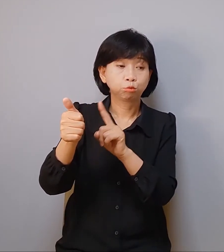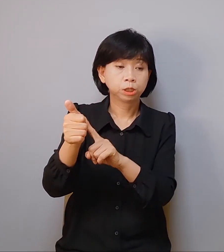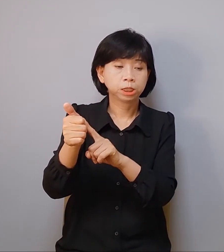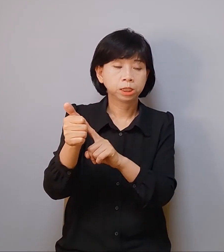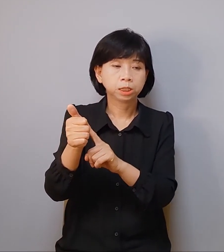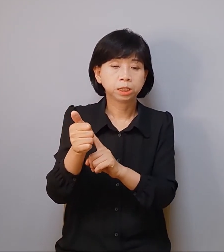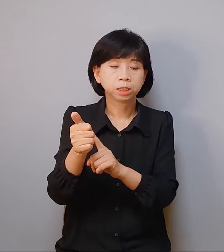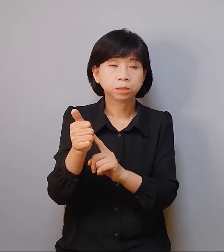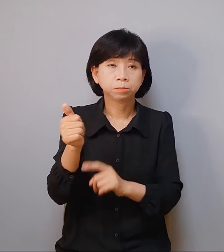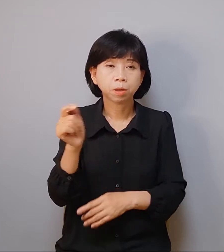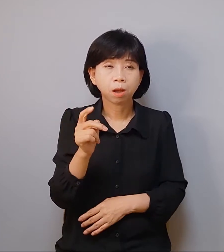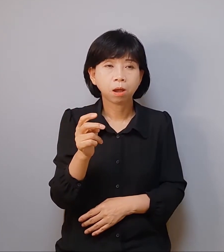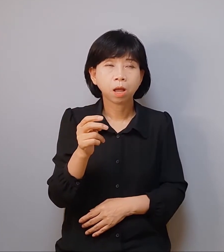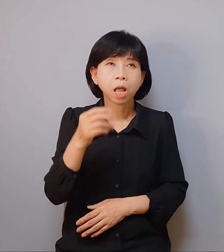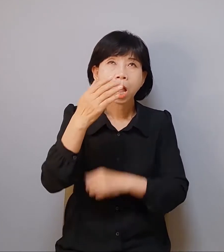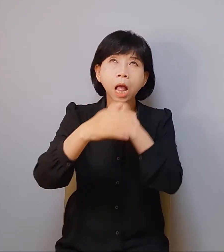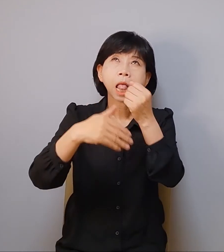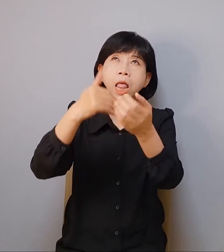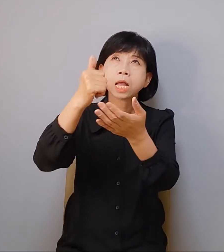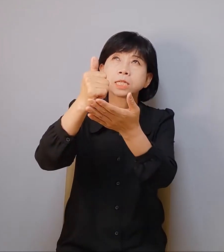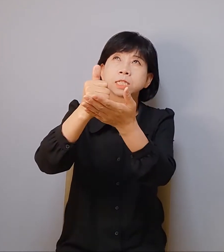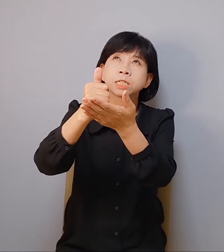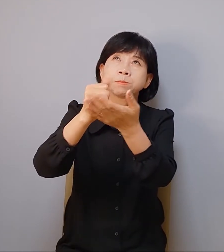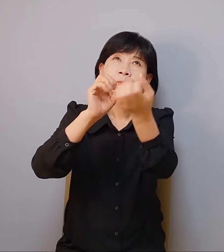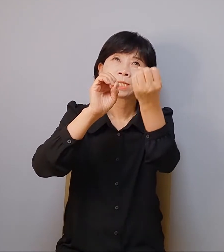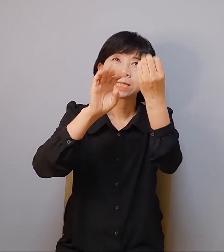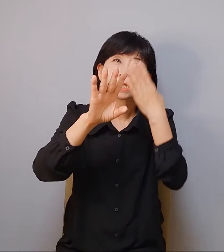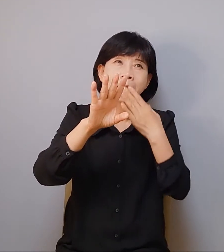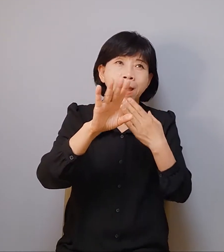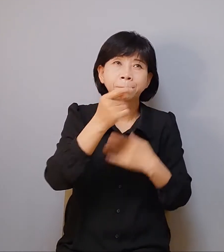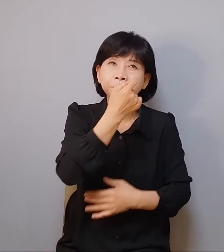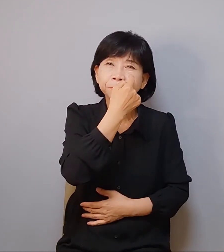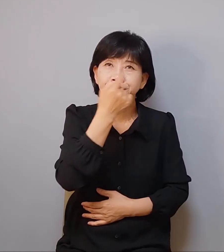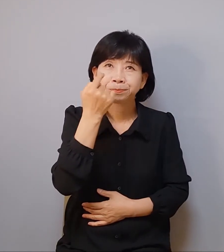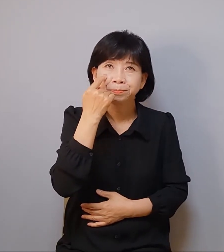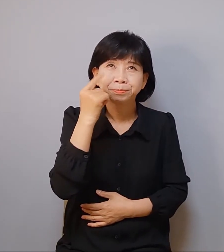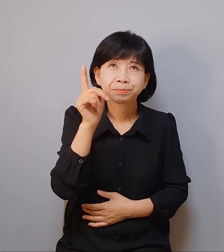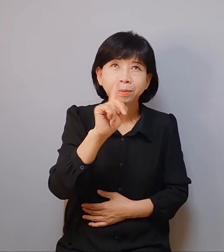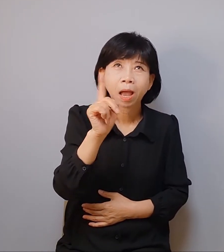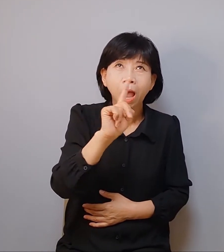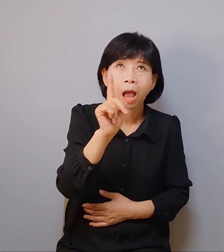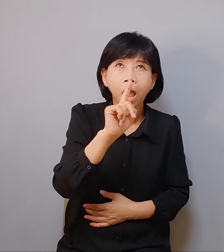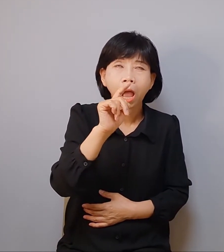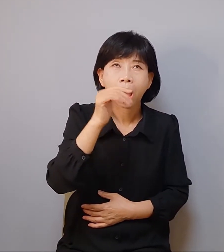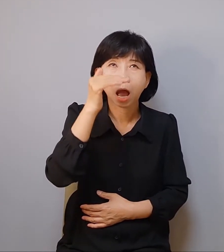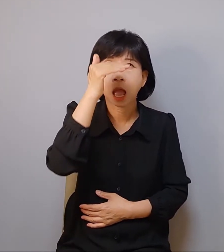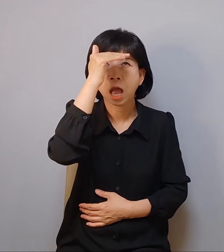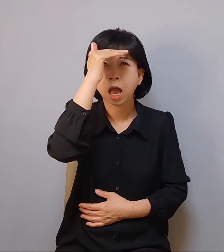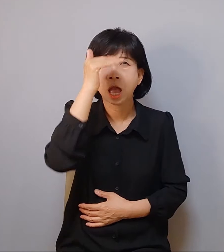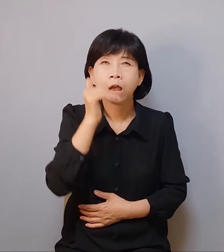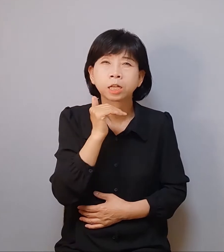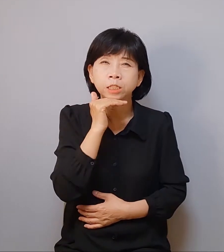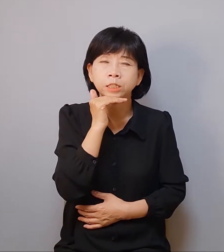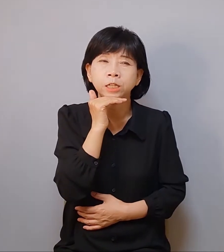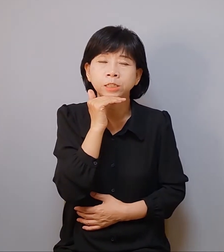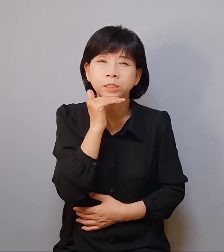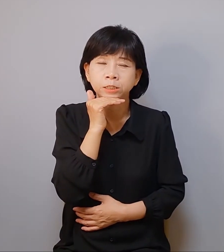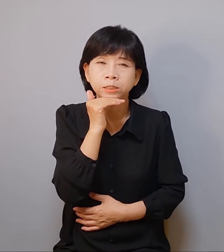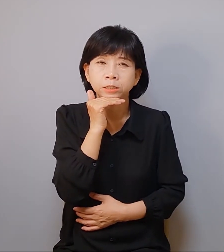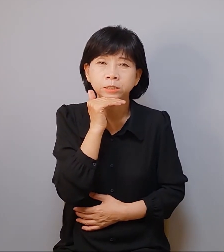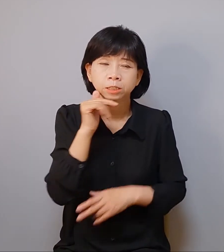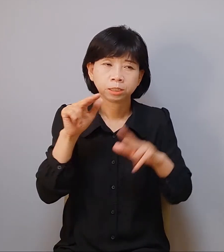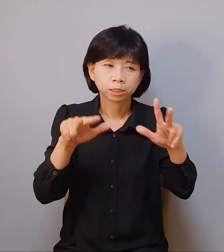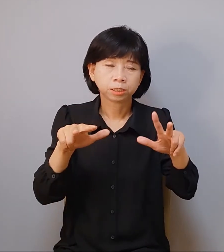멀리서 하나님께서 이제 말씀하실 텐데, 드디어 하나님께서 나에게 주시는 말씀이 들려올 텐데 주의